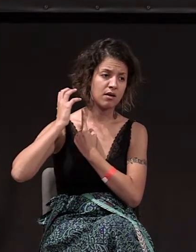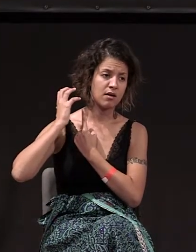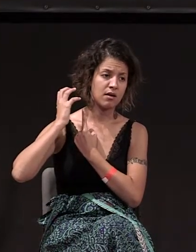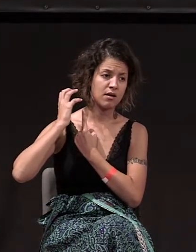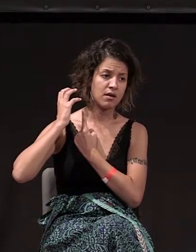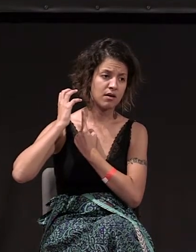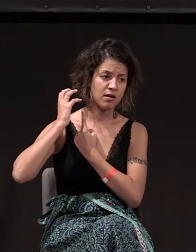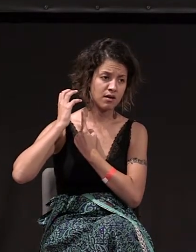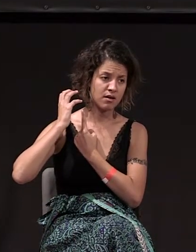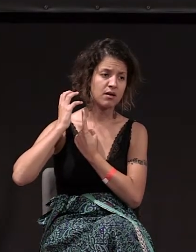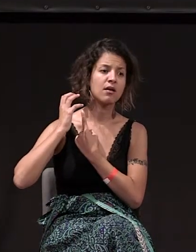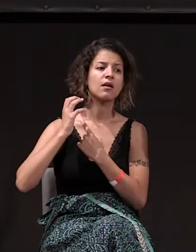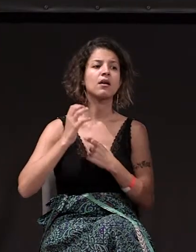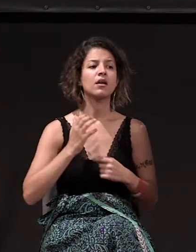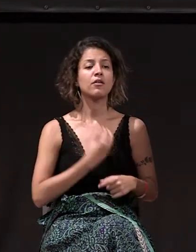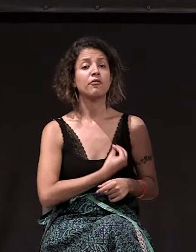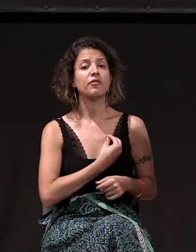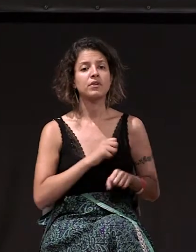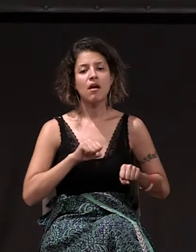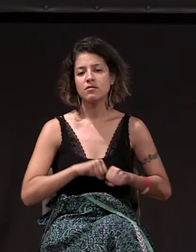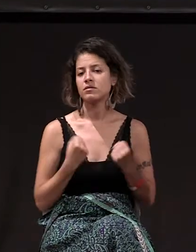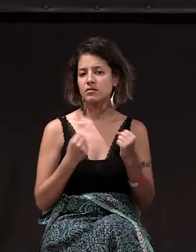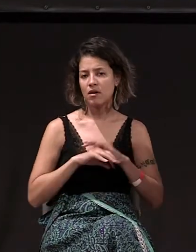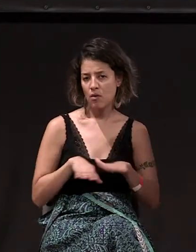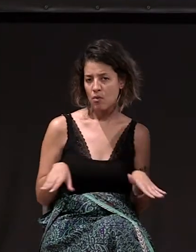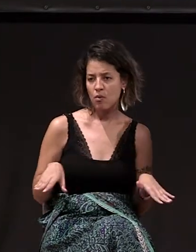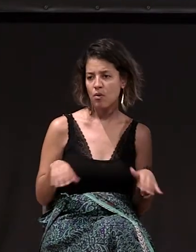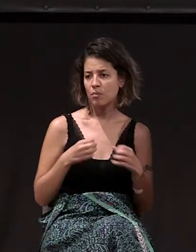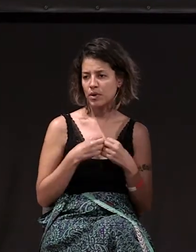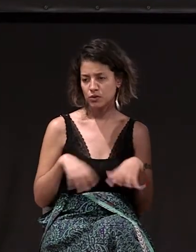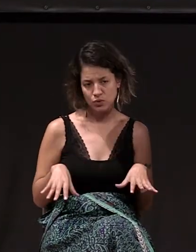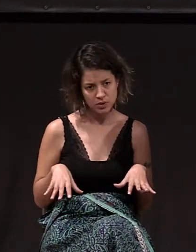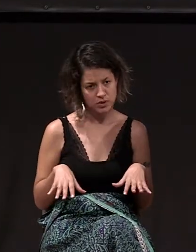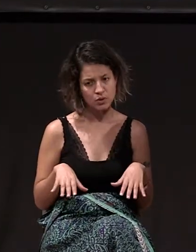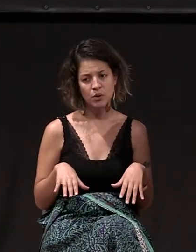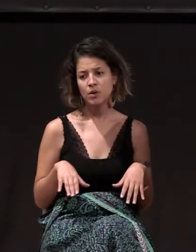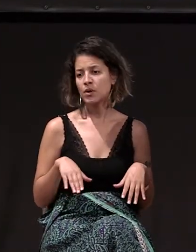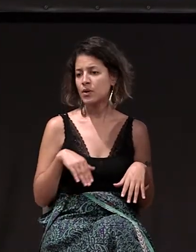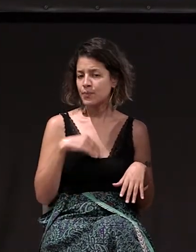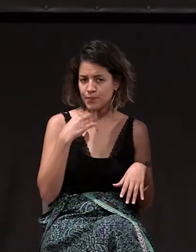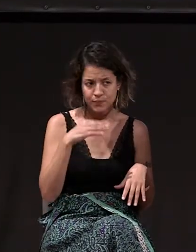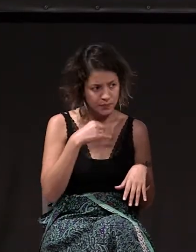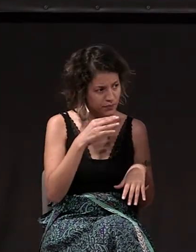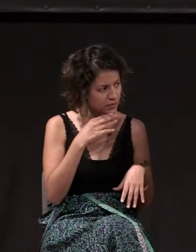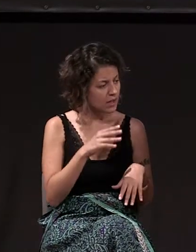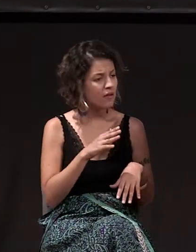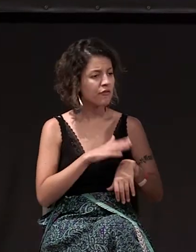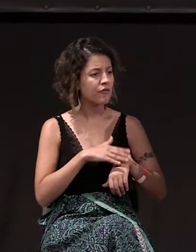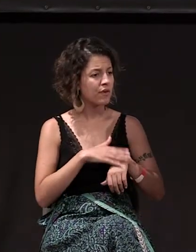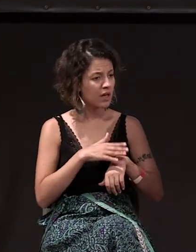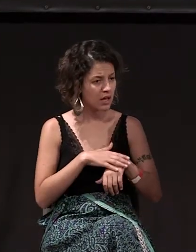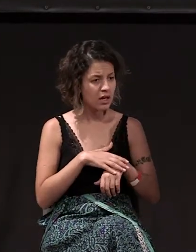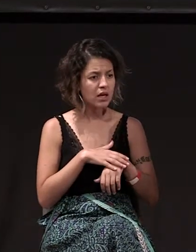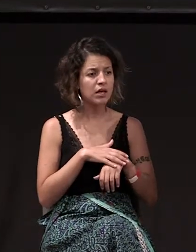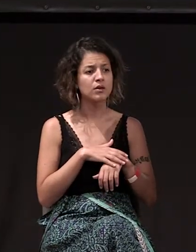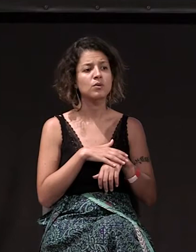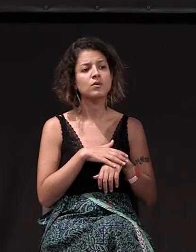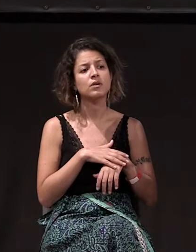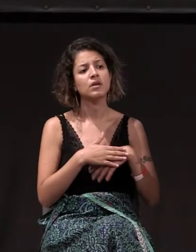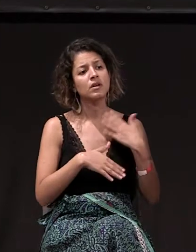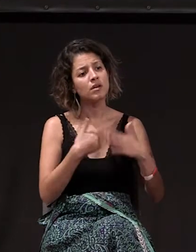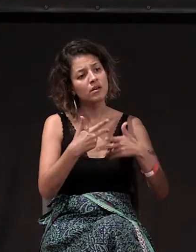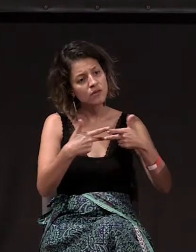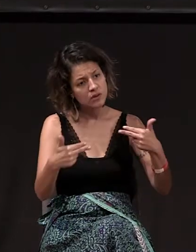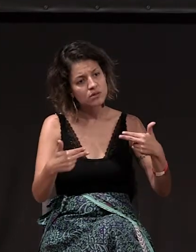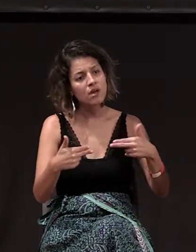de que ela estragou a vida dela, de que ela não deveria ter feito isso, e várias outras coisas